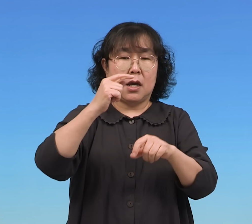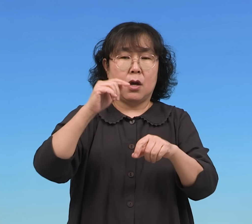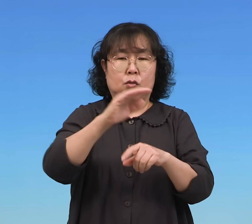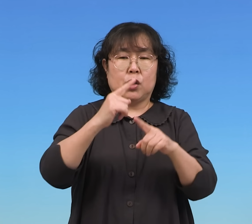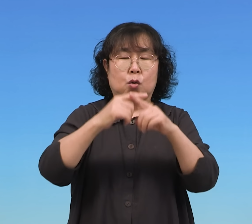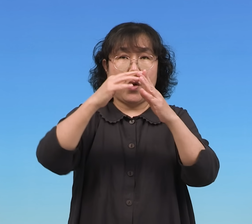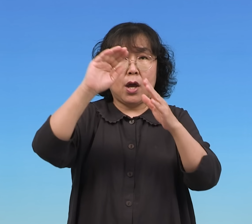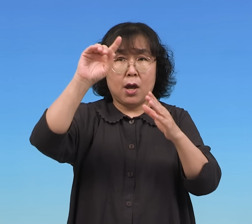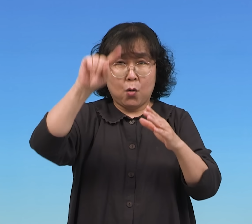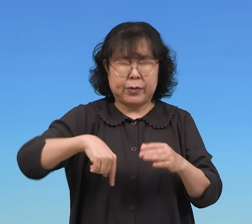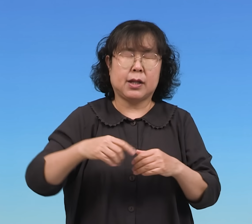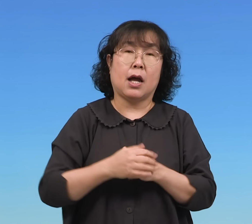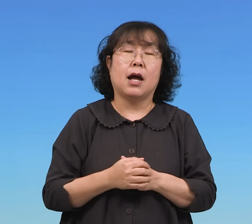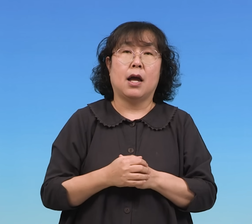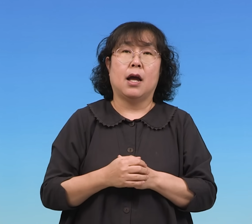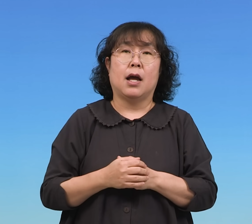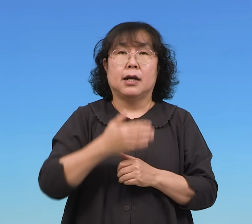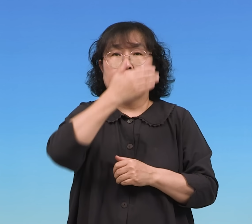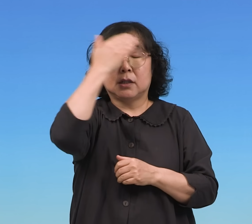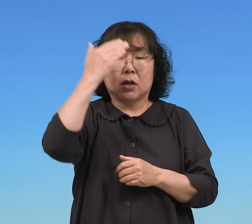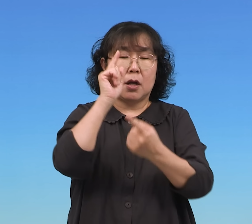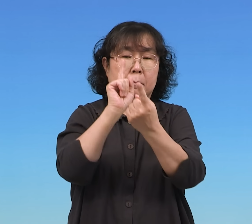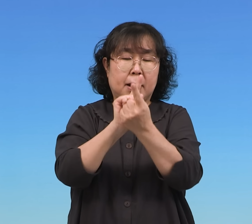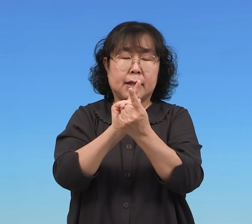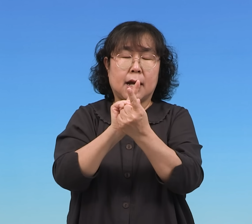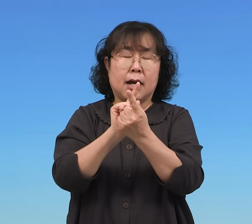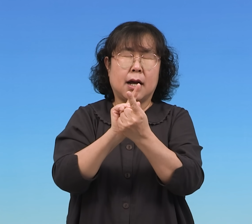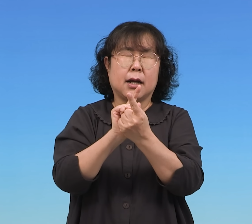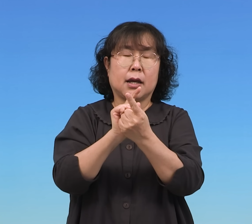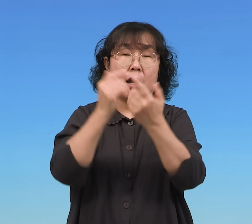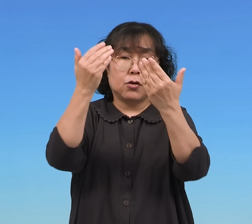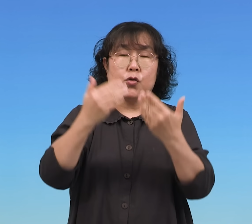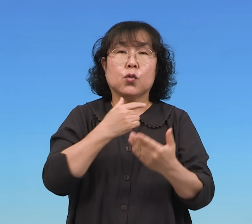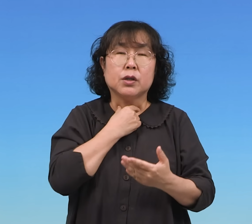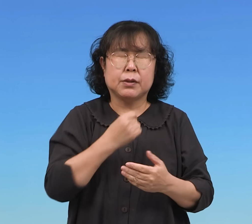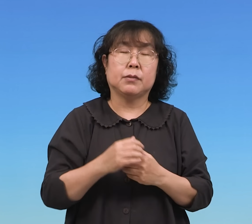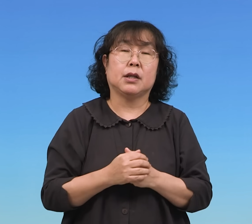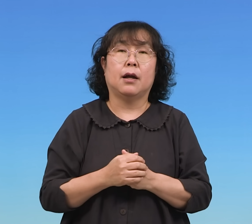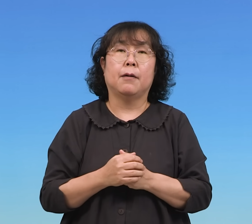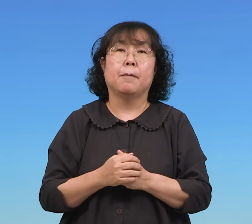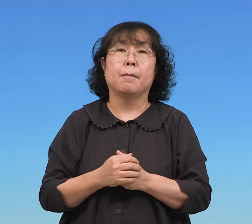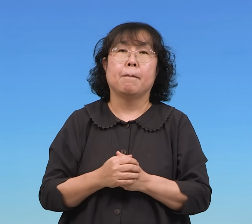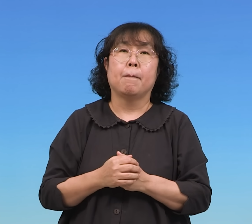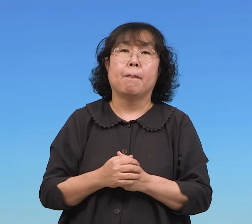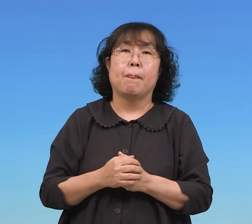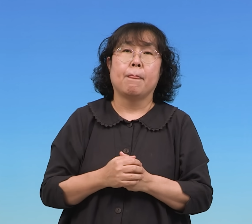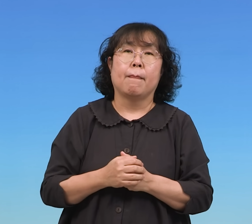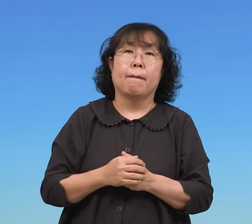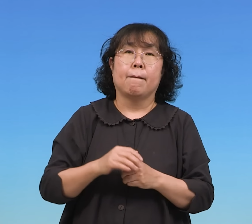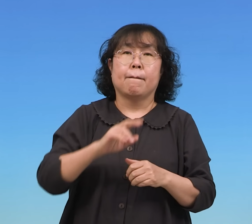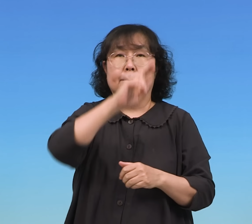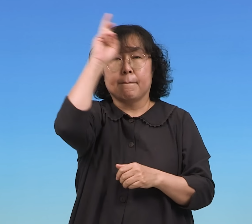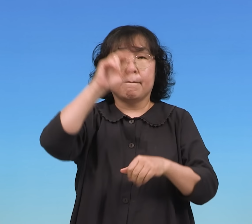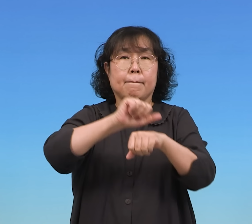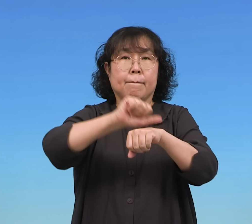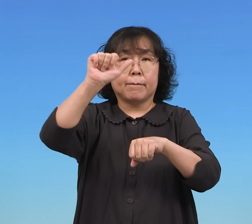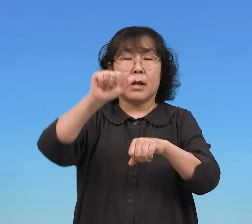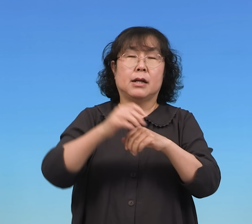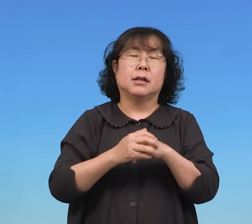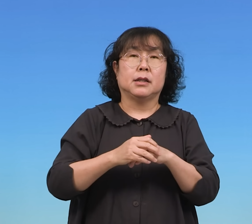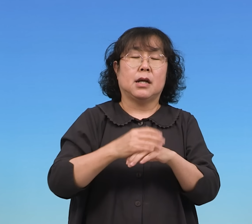우리 청년들에게 와서 이 청년 만나게 해주고 싶어가지고, 그래서 이 청년 여러분 오후